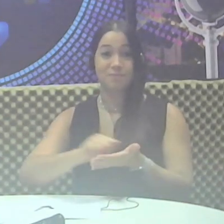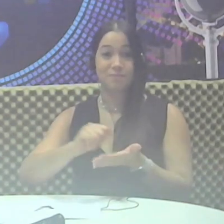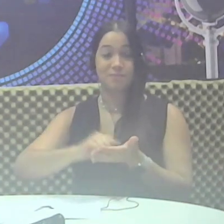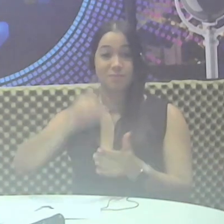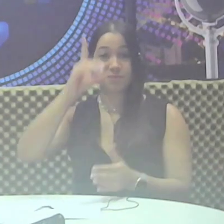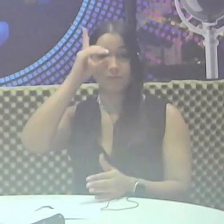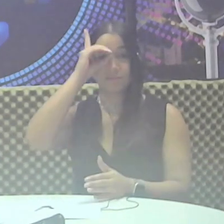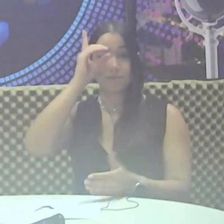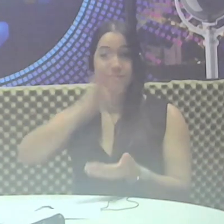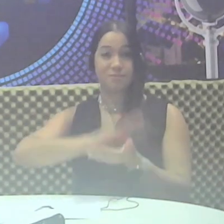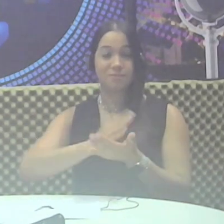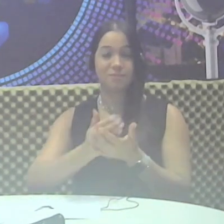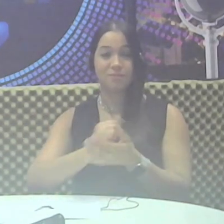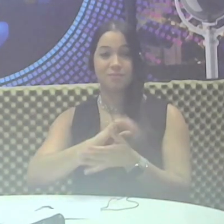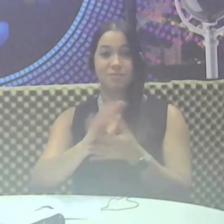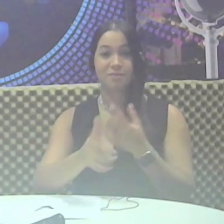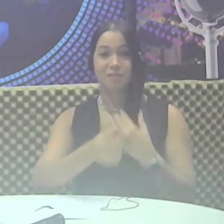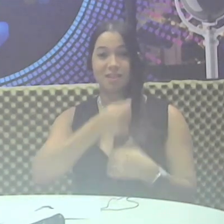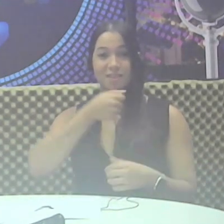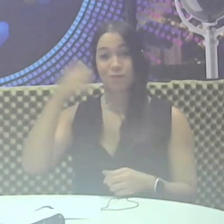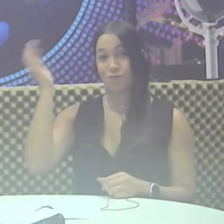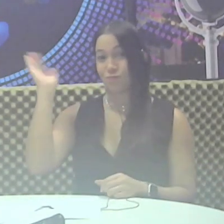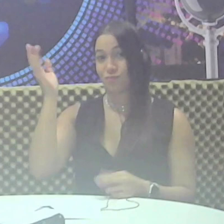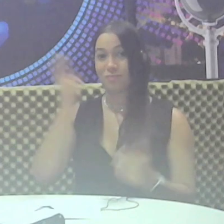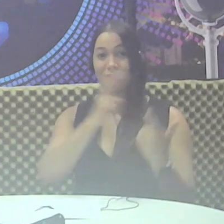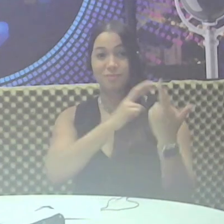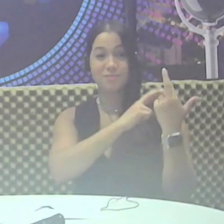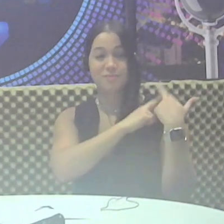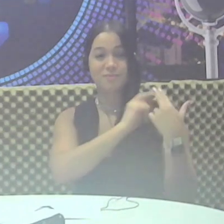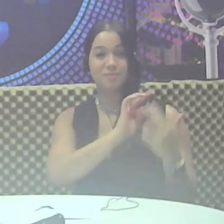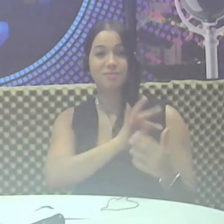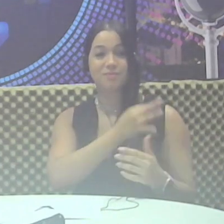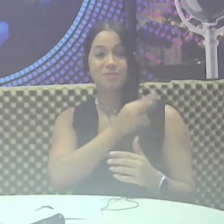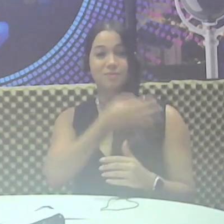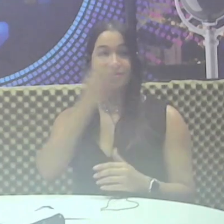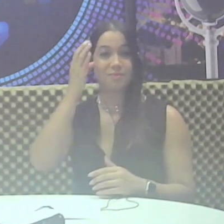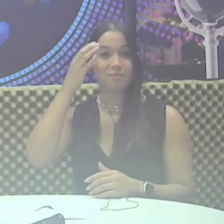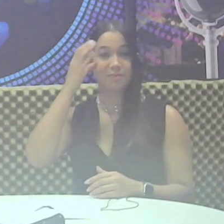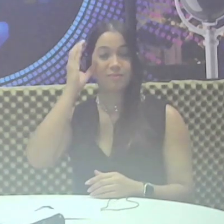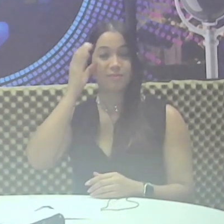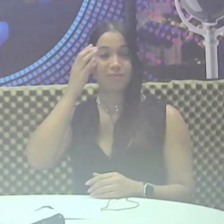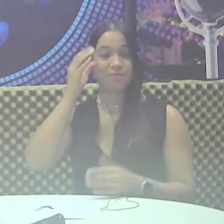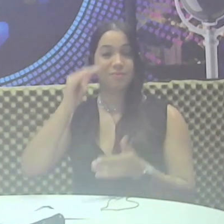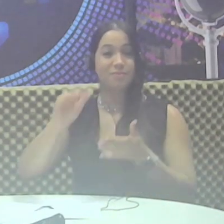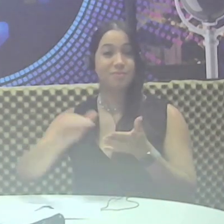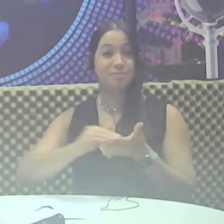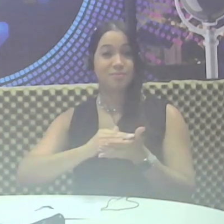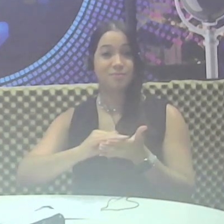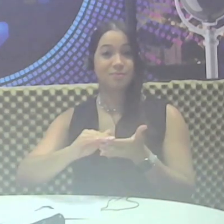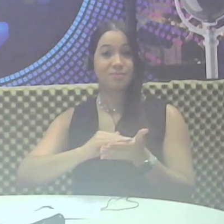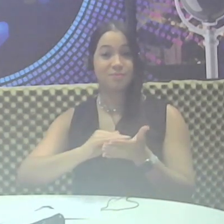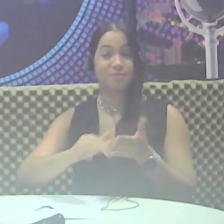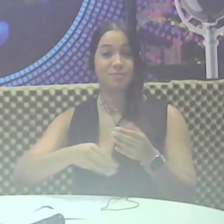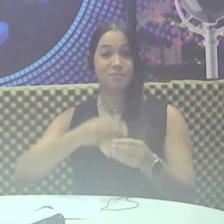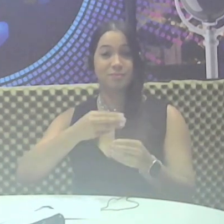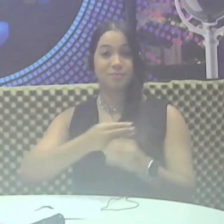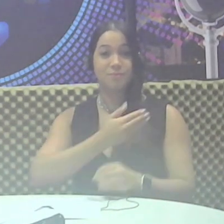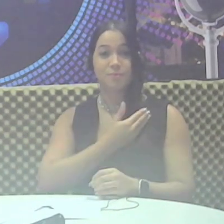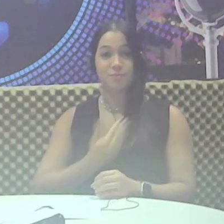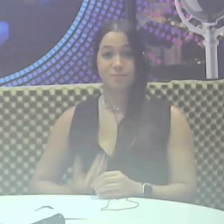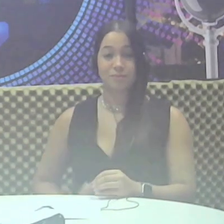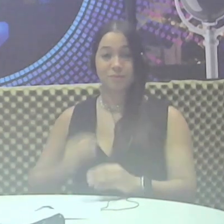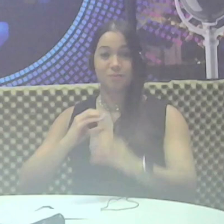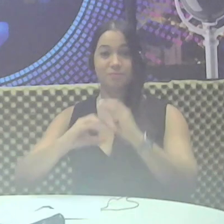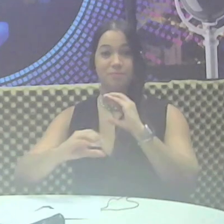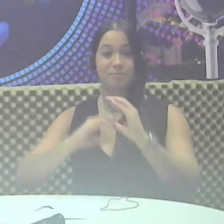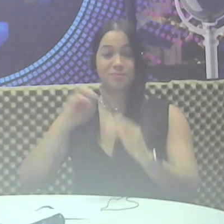Daniela Aires. Tradução em Libras Amanda Valentim. Responsável técnico Cristiano Silva. Secretário Municipal de